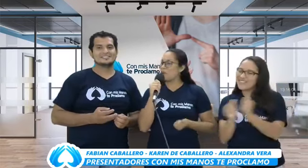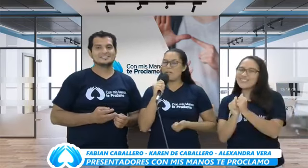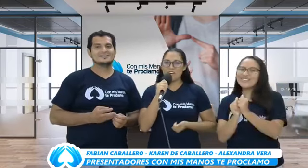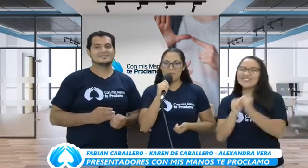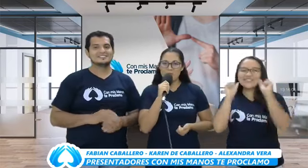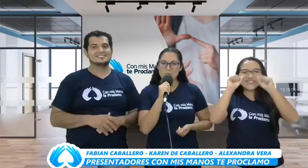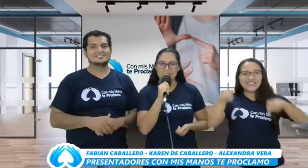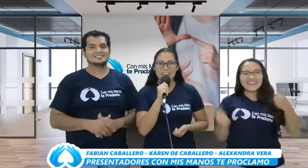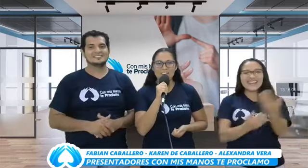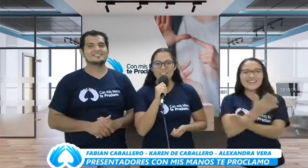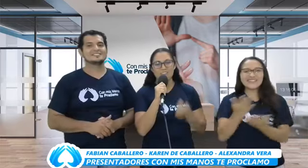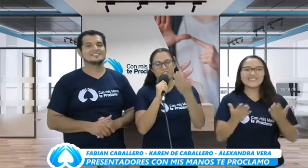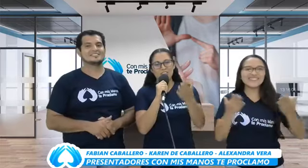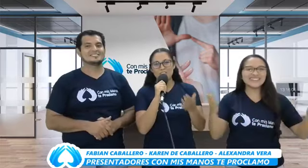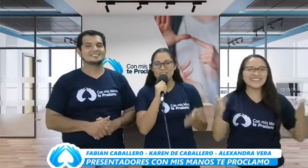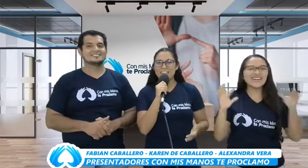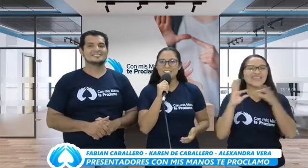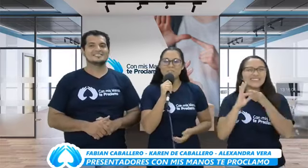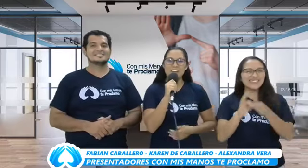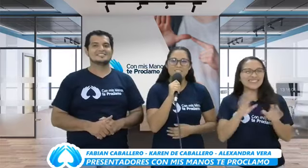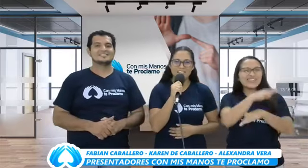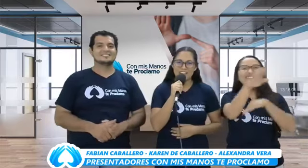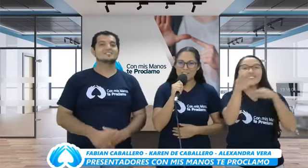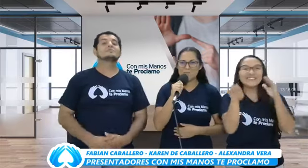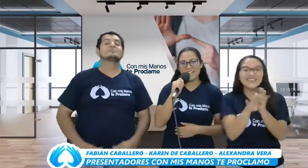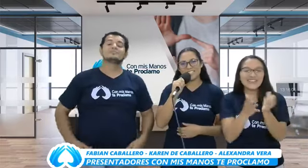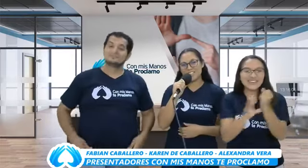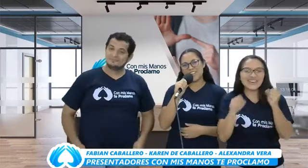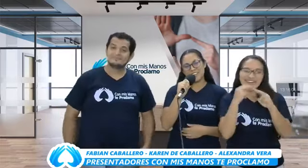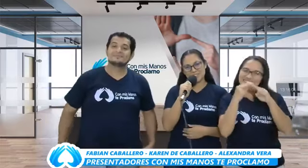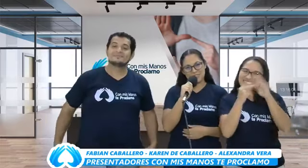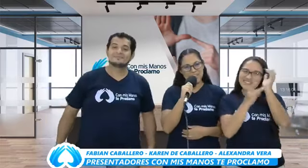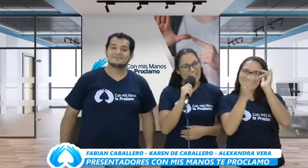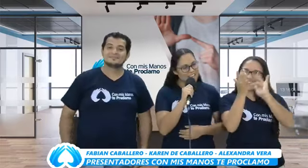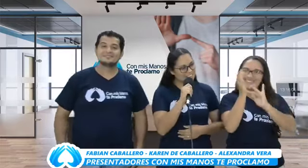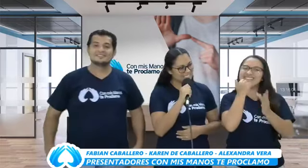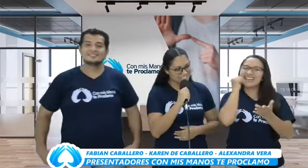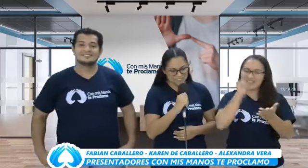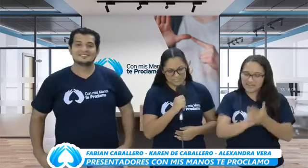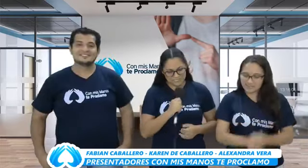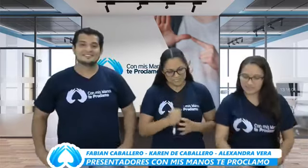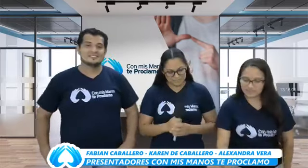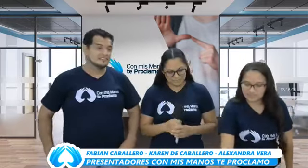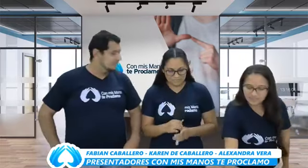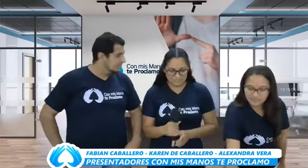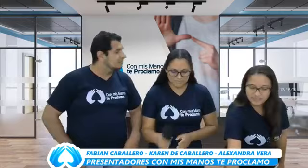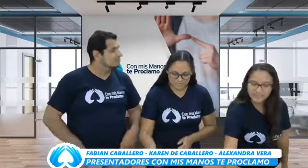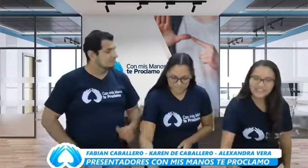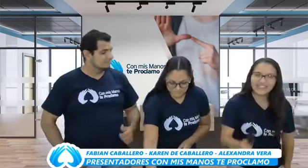compartir con mis compañeros y con todos ustedes, hermanos, en el nombre del Señor Jesús. Alex.